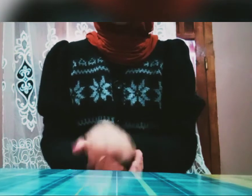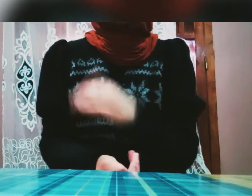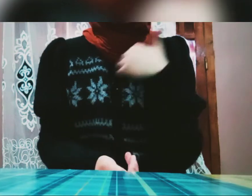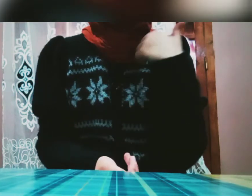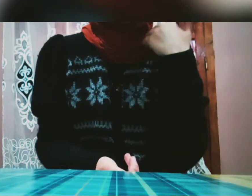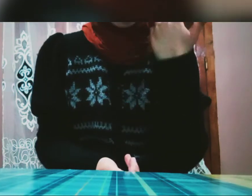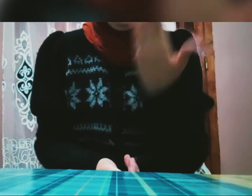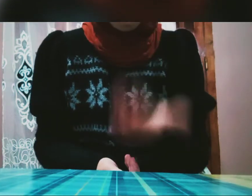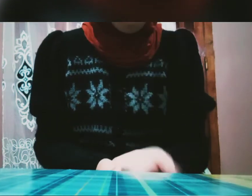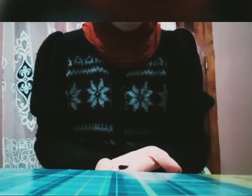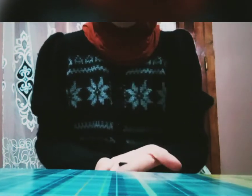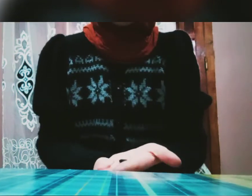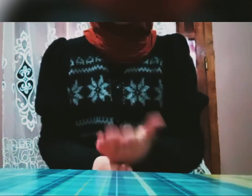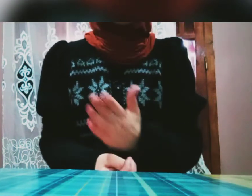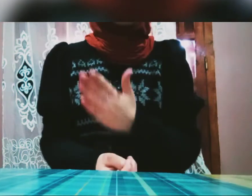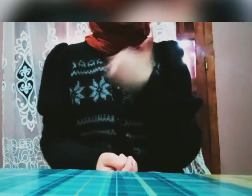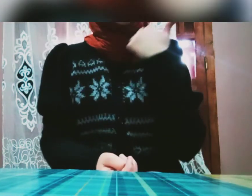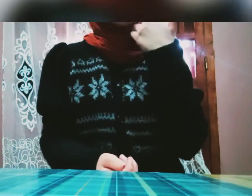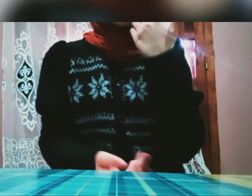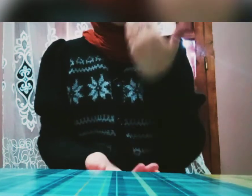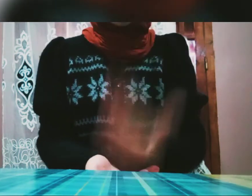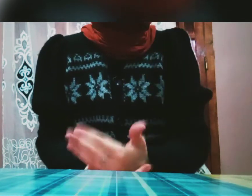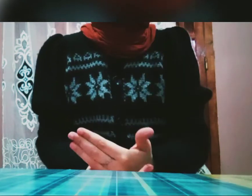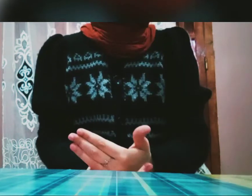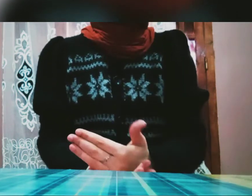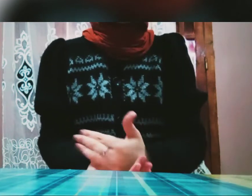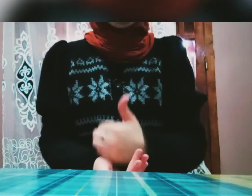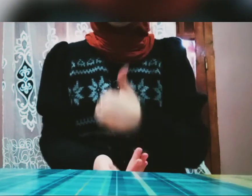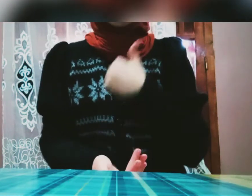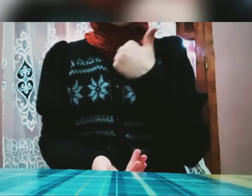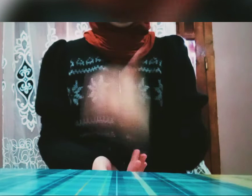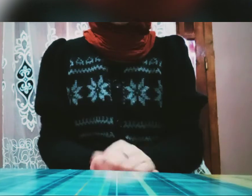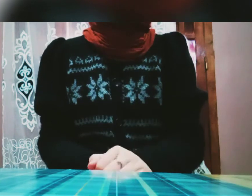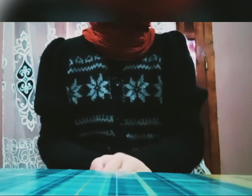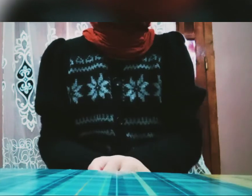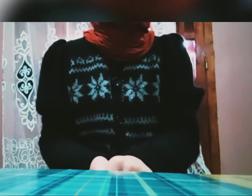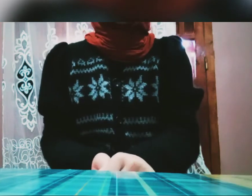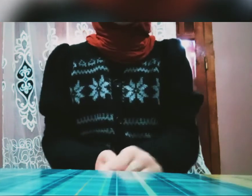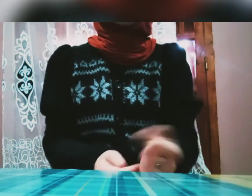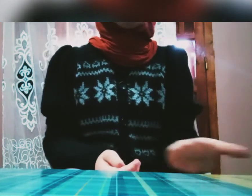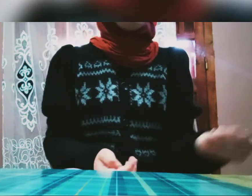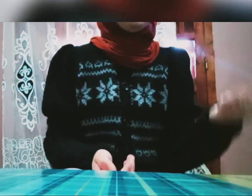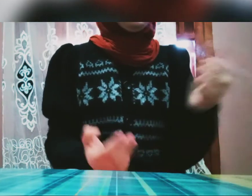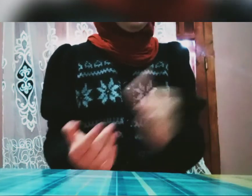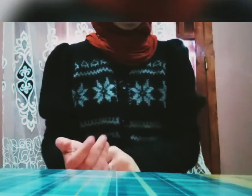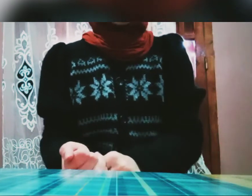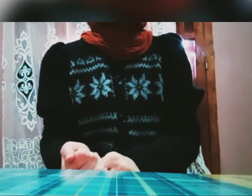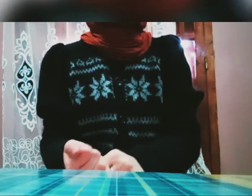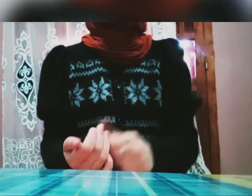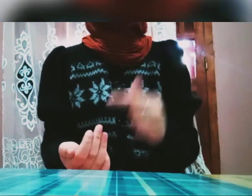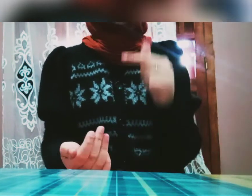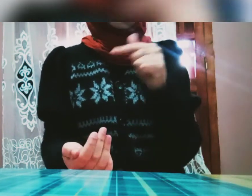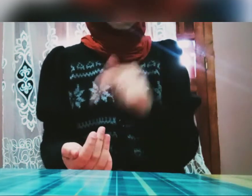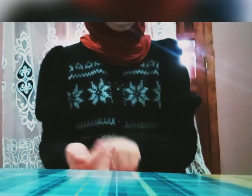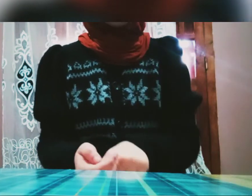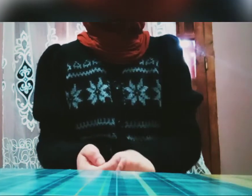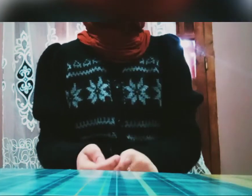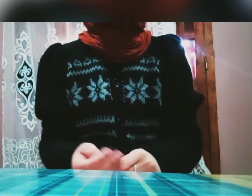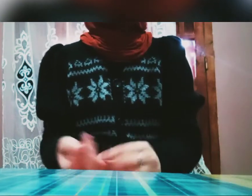تزبط معاهم فشلوا تراجعوا عادي جدا يغير المسار يغير الخطة يعاود يشوف